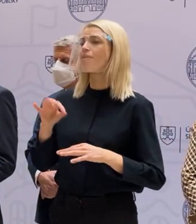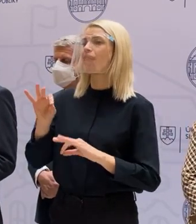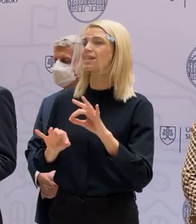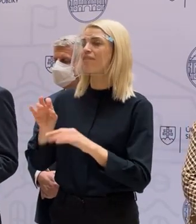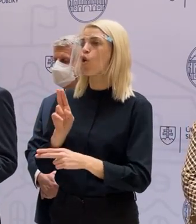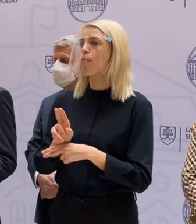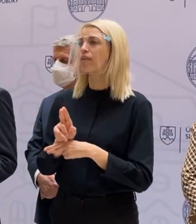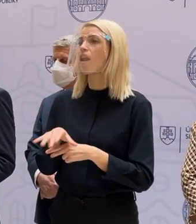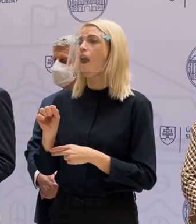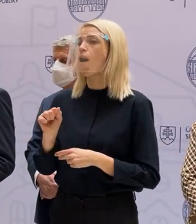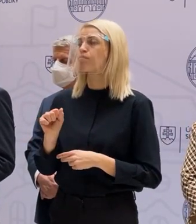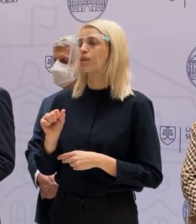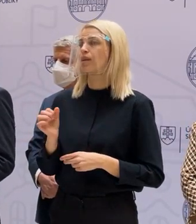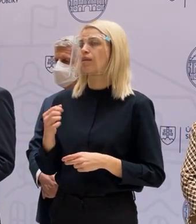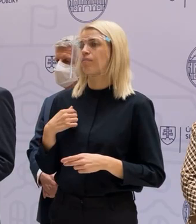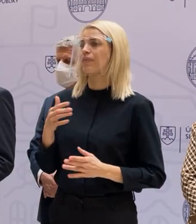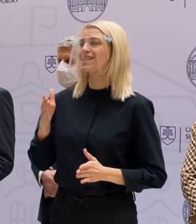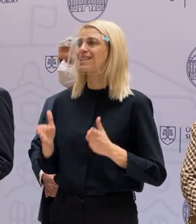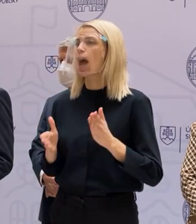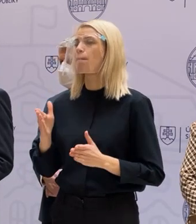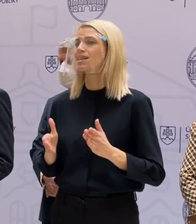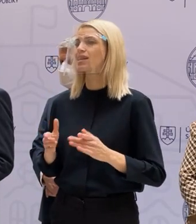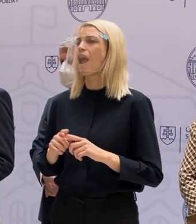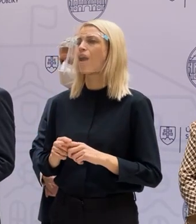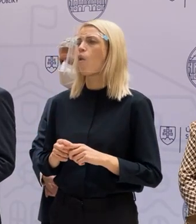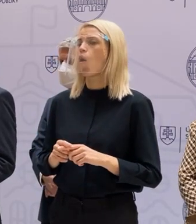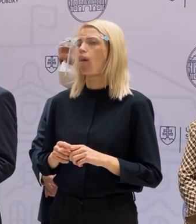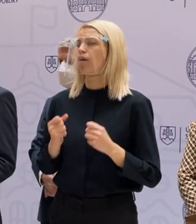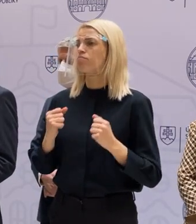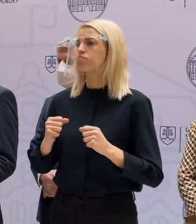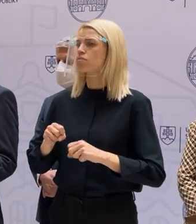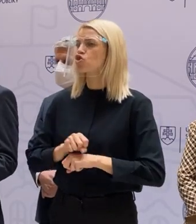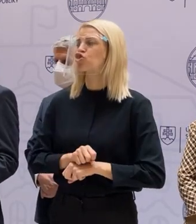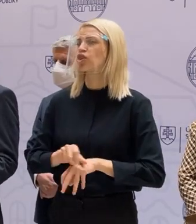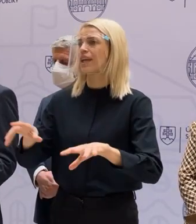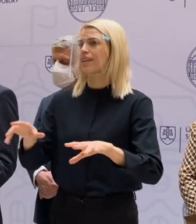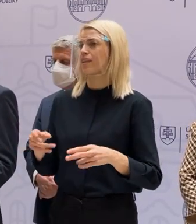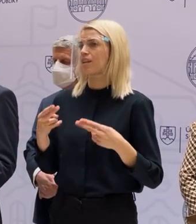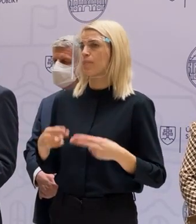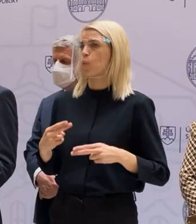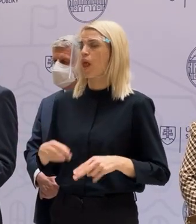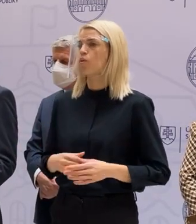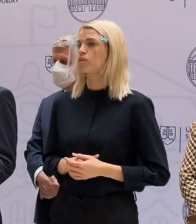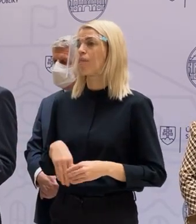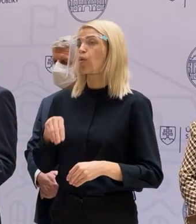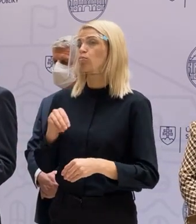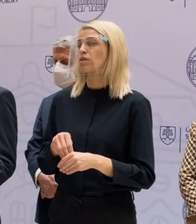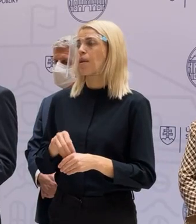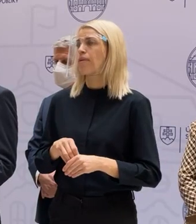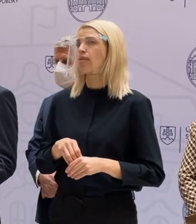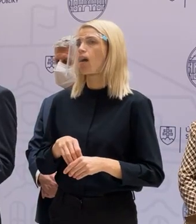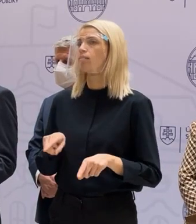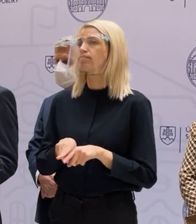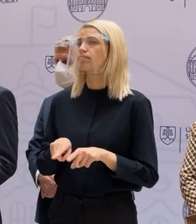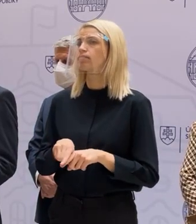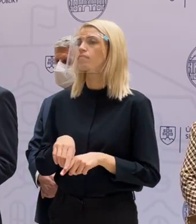čo v najväčšej možnej miere zamedzili nejakým superširiteľským udalostiam. Čiže sa stretáva aj taký